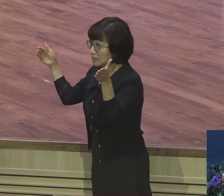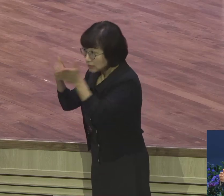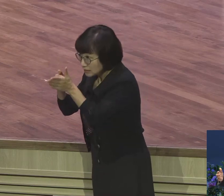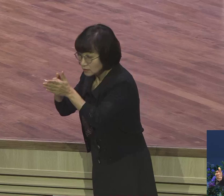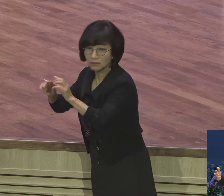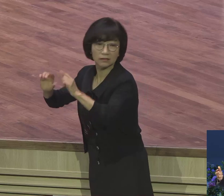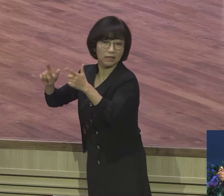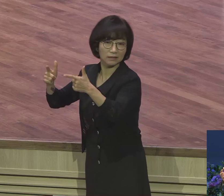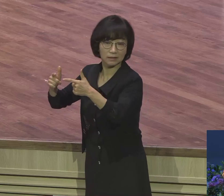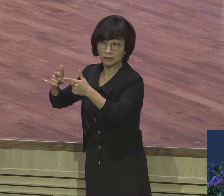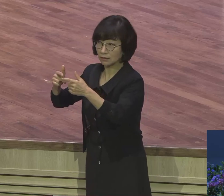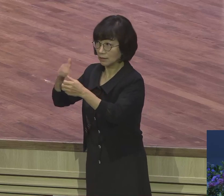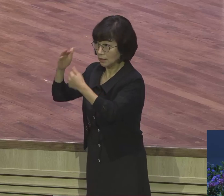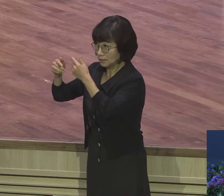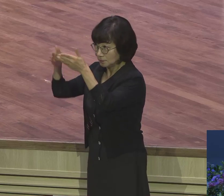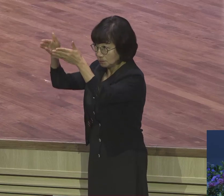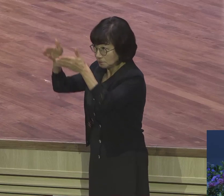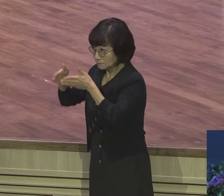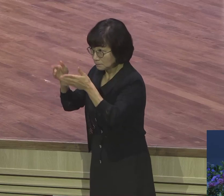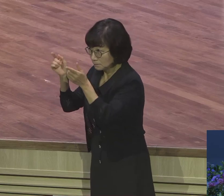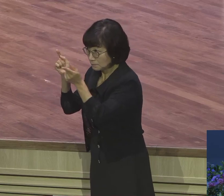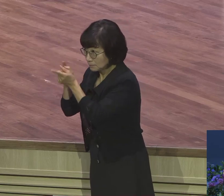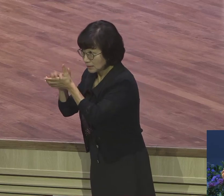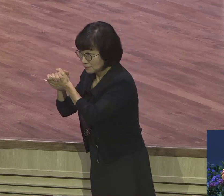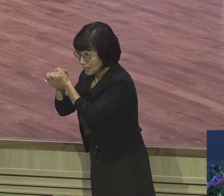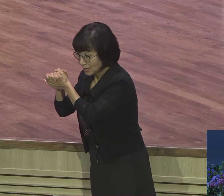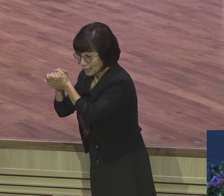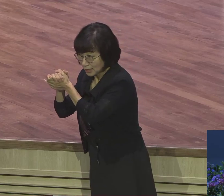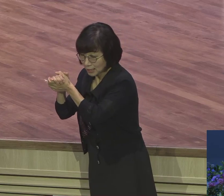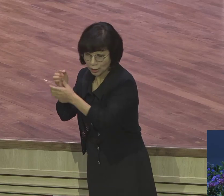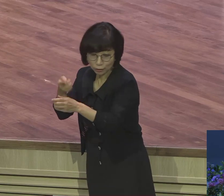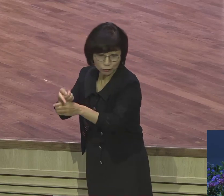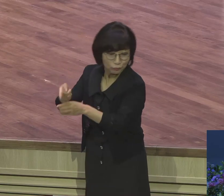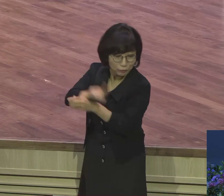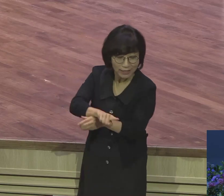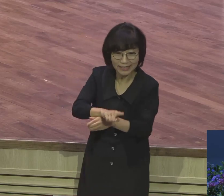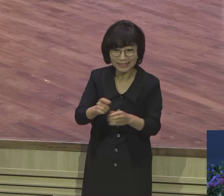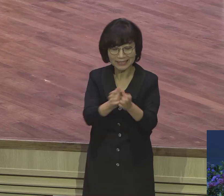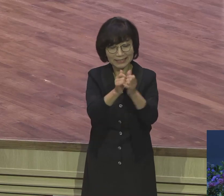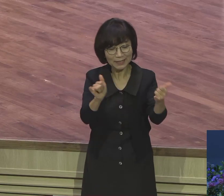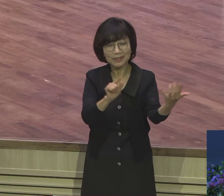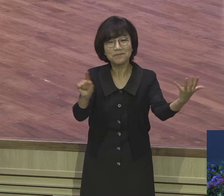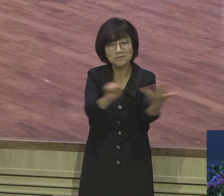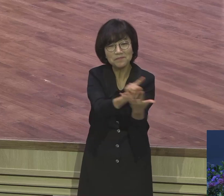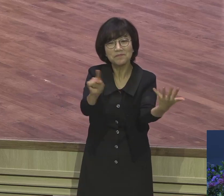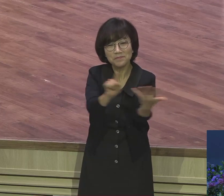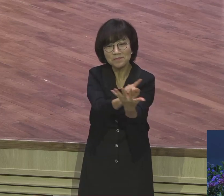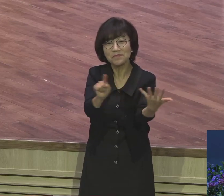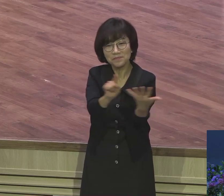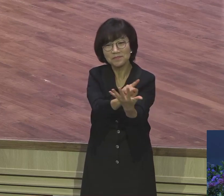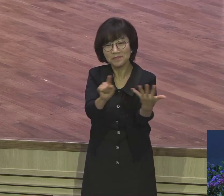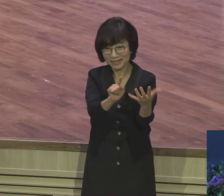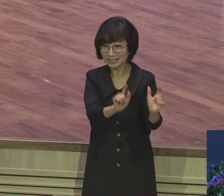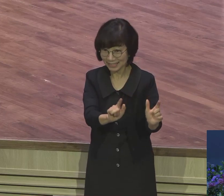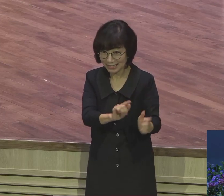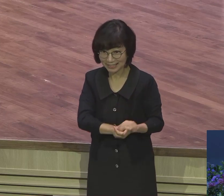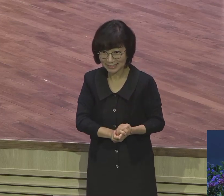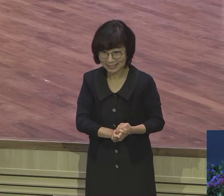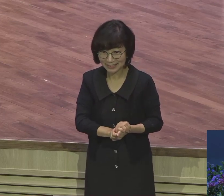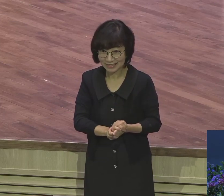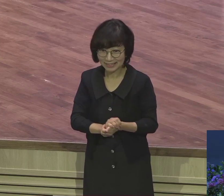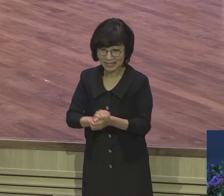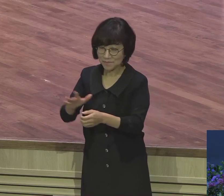살면서 다양한 사람들을 만나요. 다양한 문화 속에서 관계 속에 살아가게 돼서 하나님과 영적으로